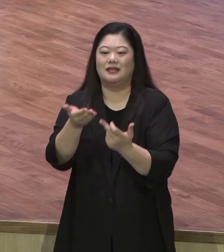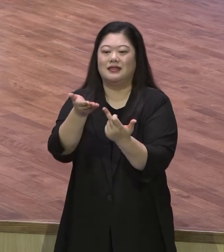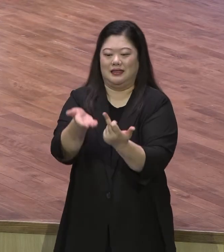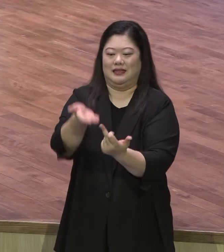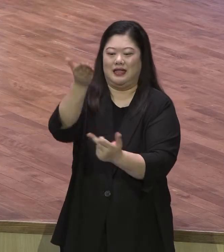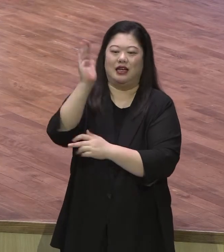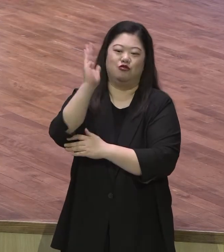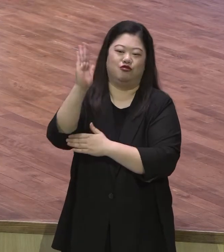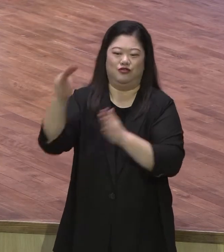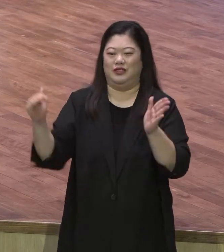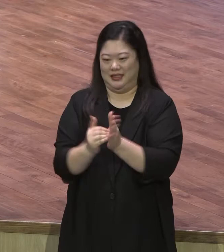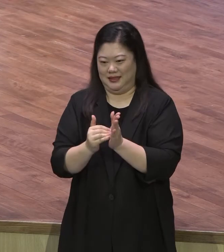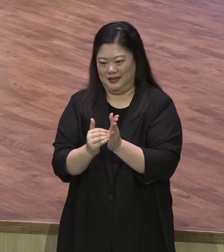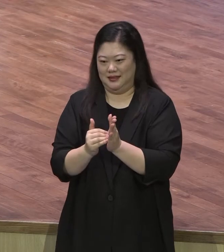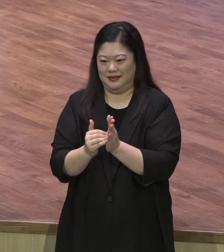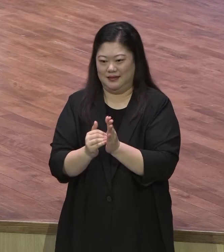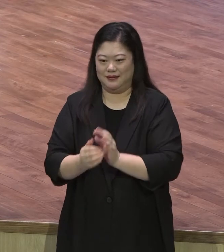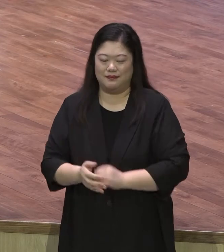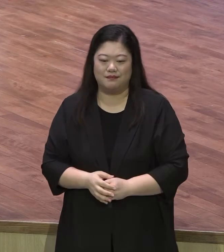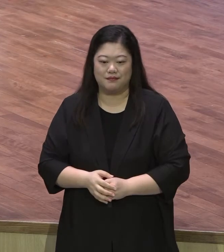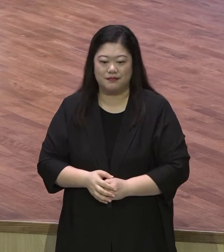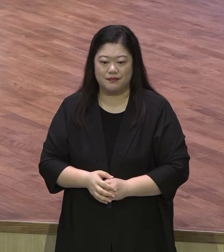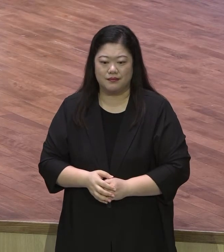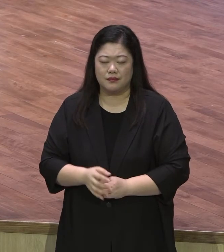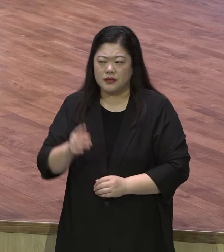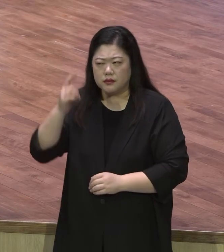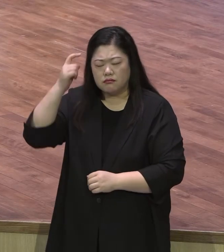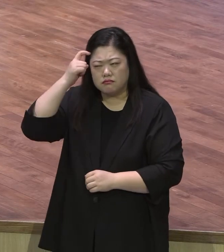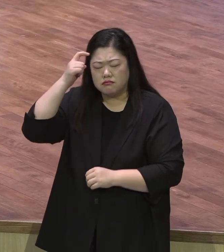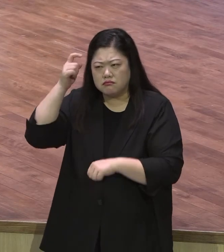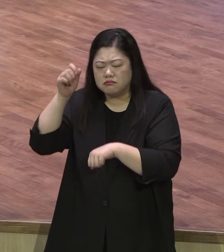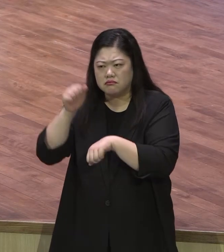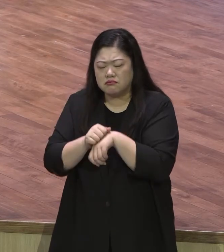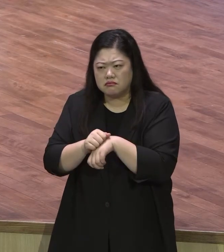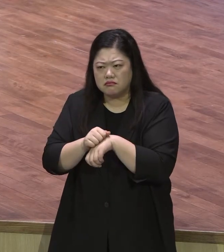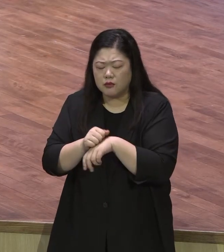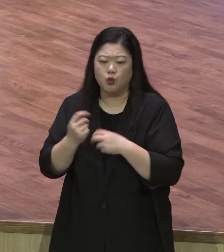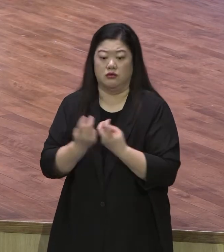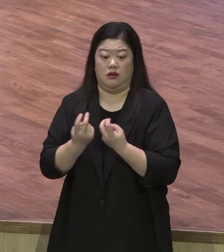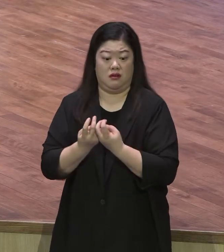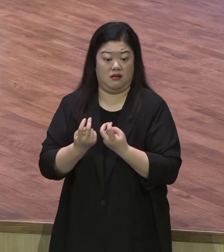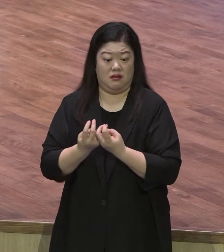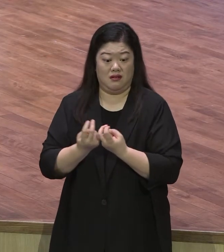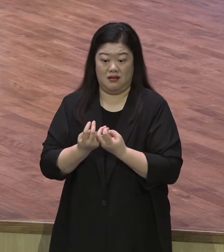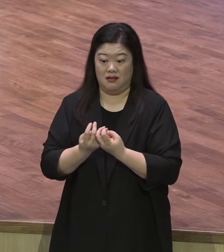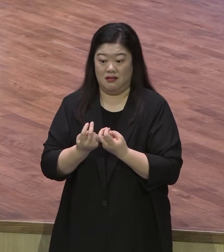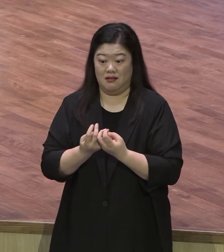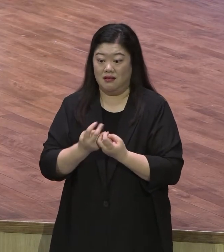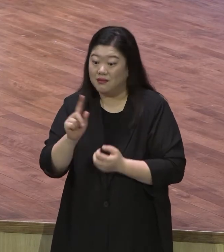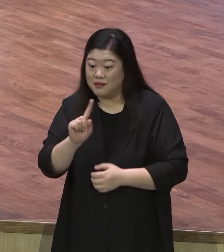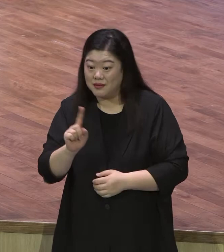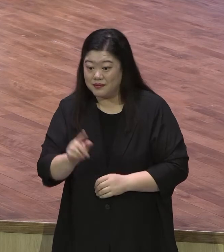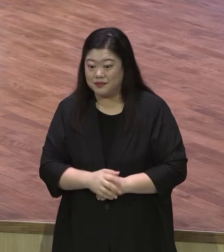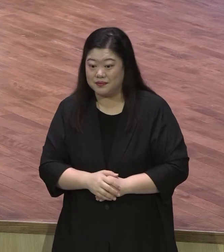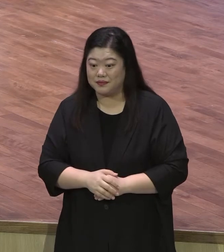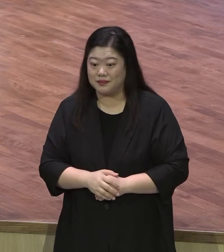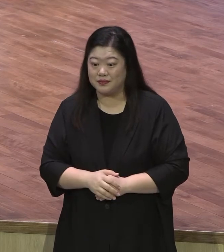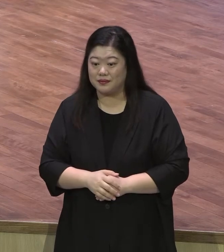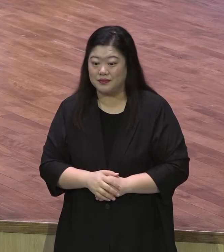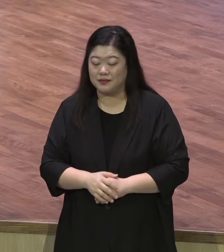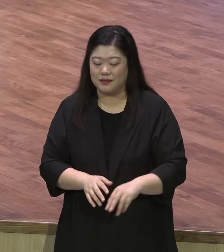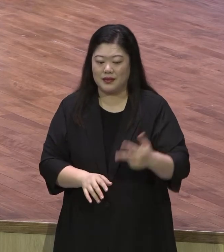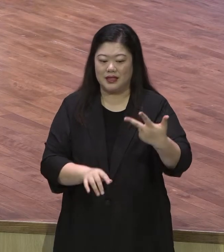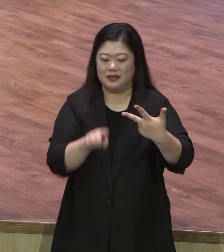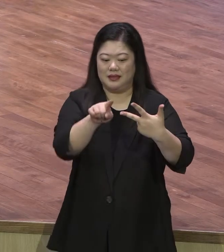그렇다면 어떻게 지혜로운 건축자의 삶을 살 수가 있느냐 본문 24절과